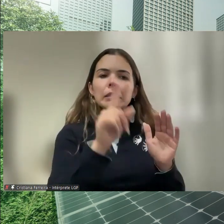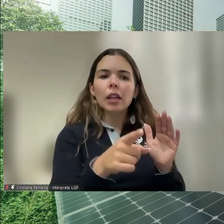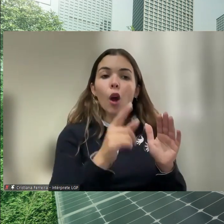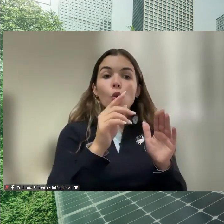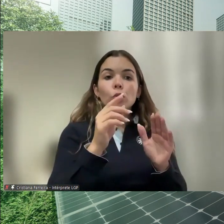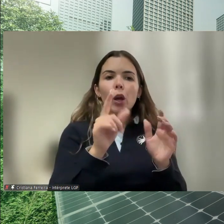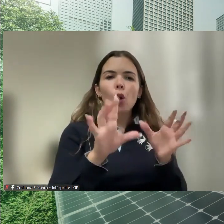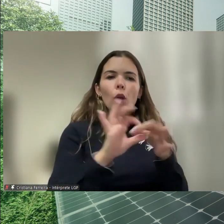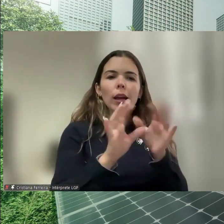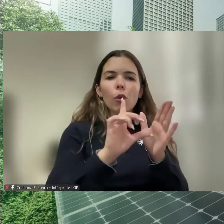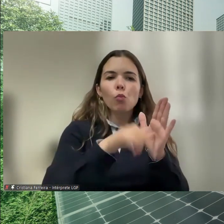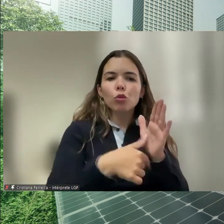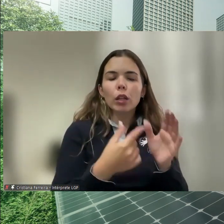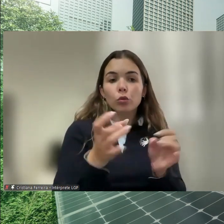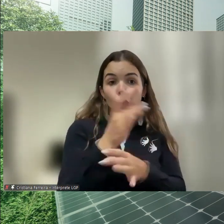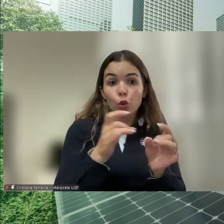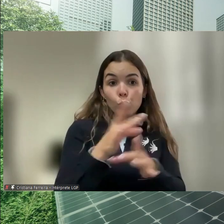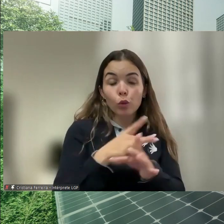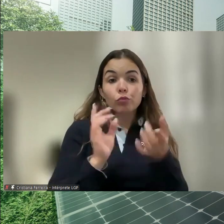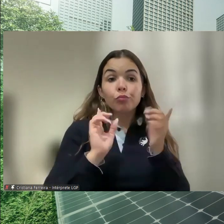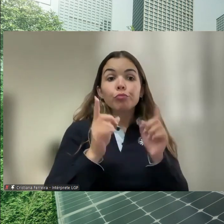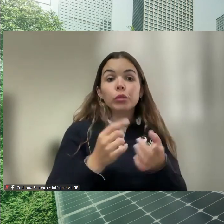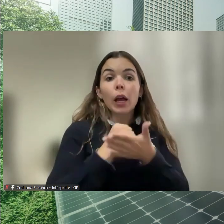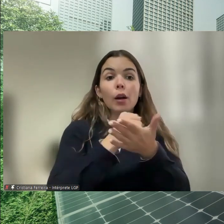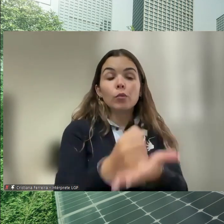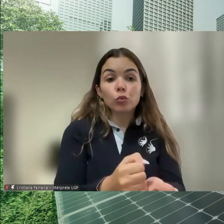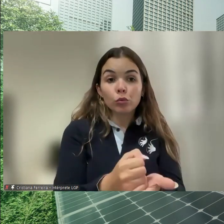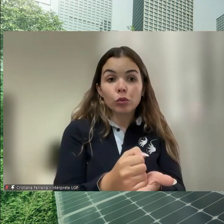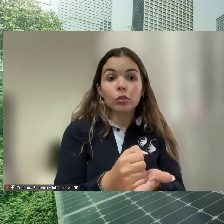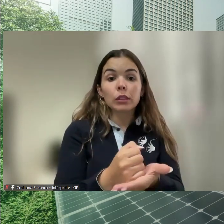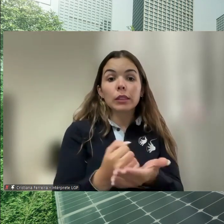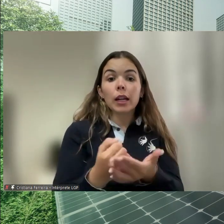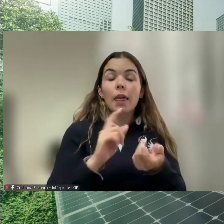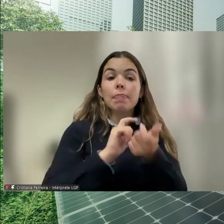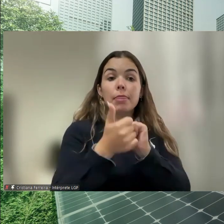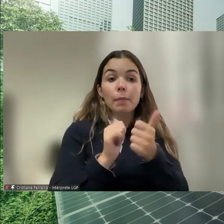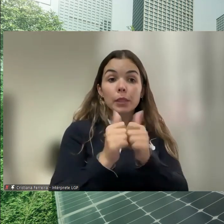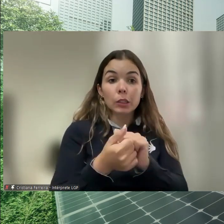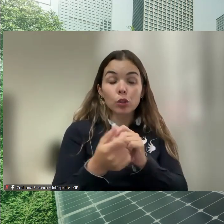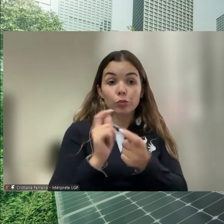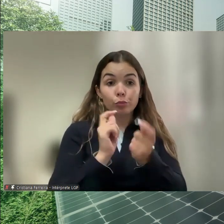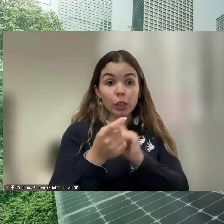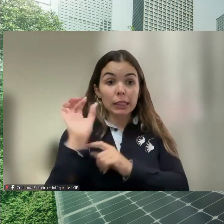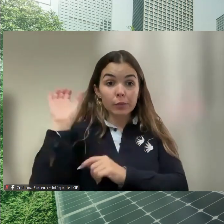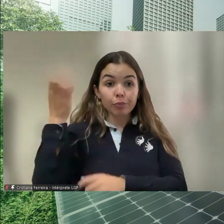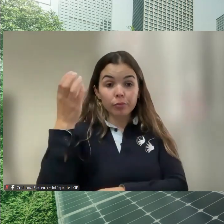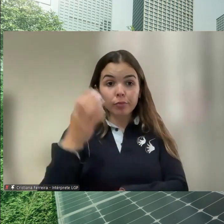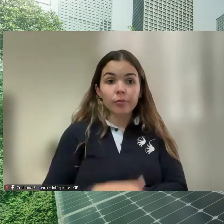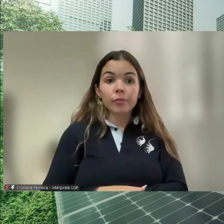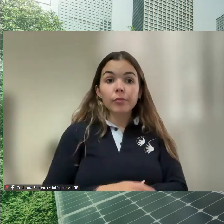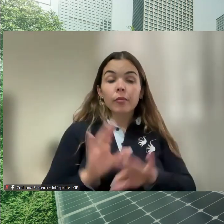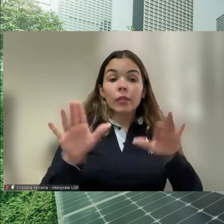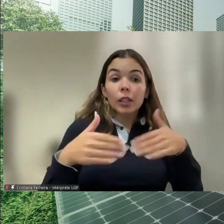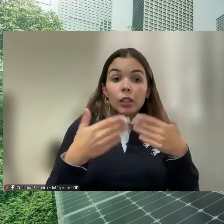europeu cujo objetivo é apoiar a implementação da Missão Europeia para a Adaptação às Alterações Climáticas. E no